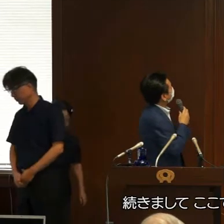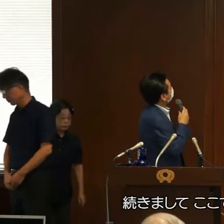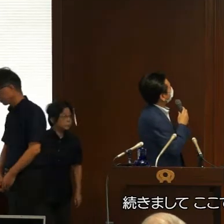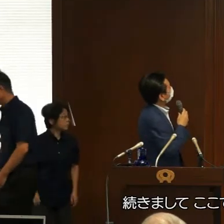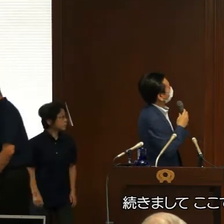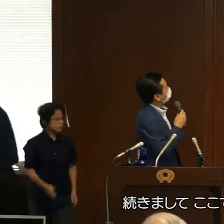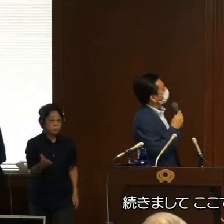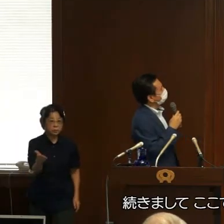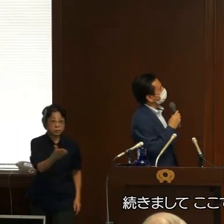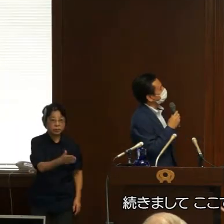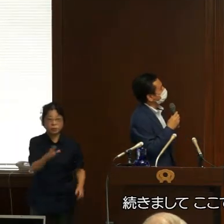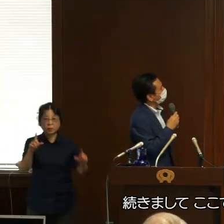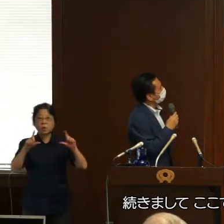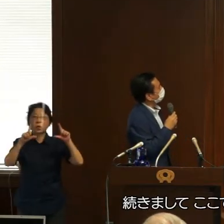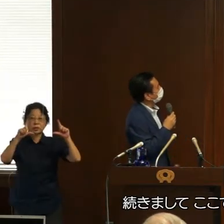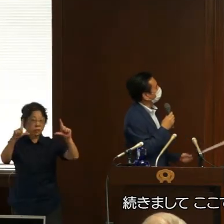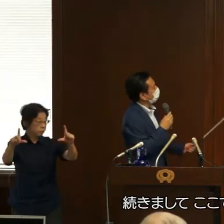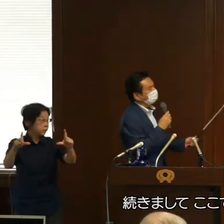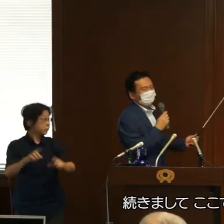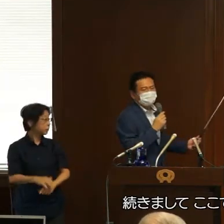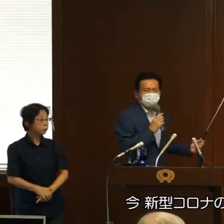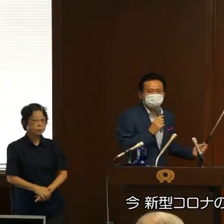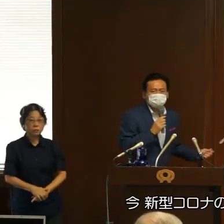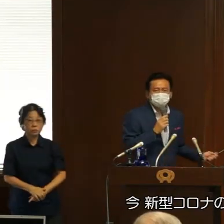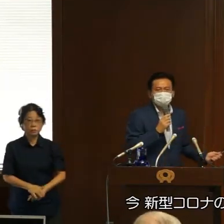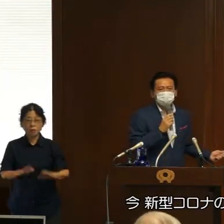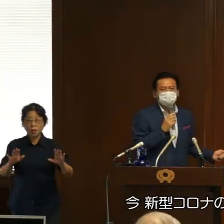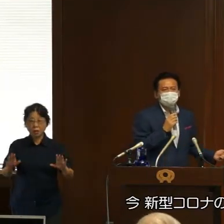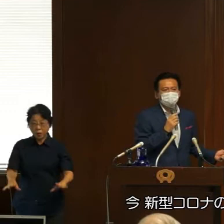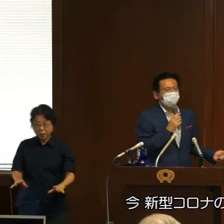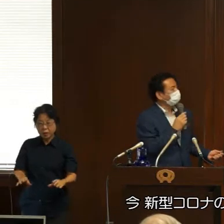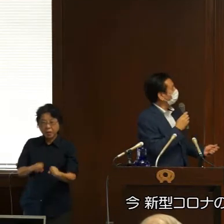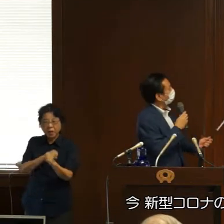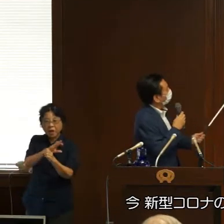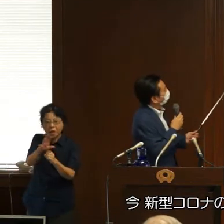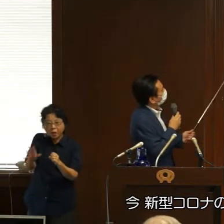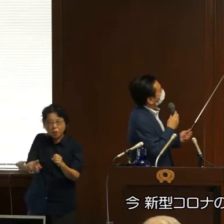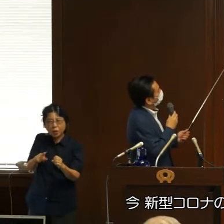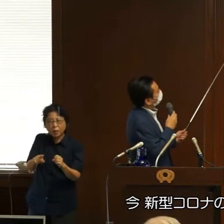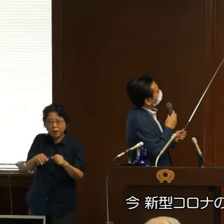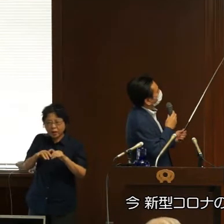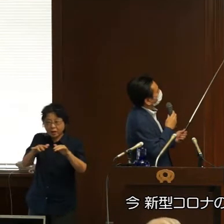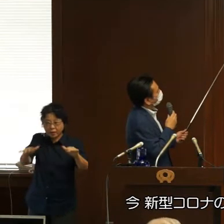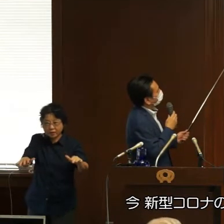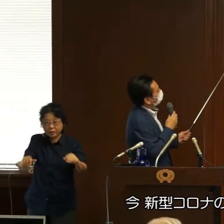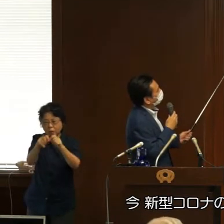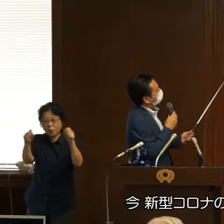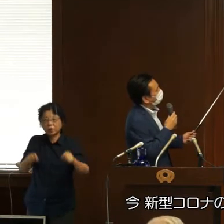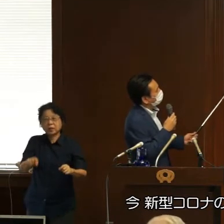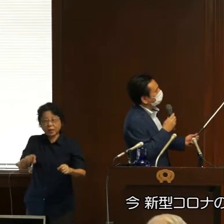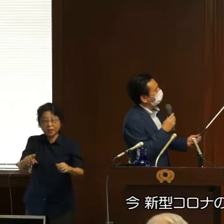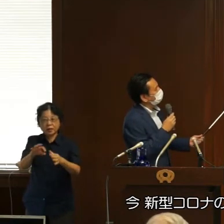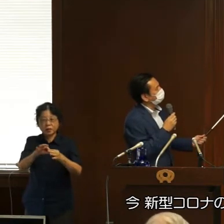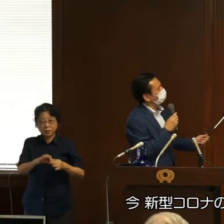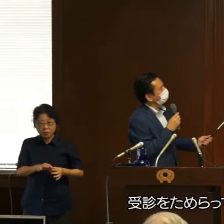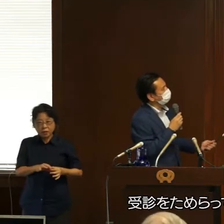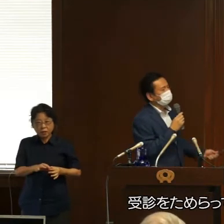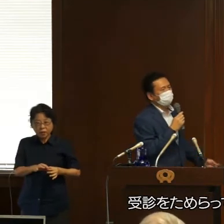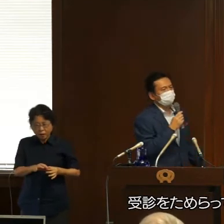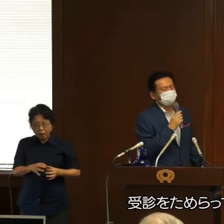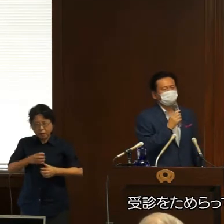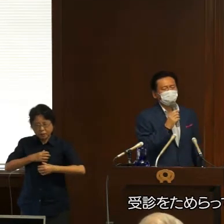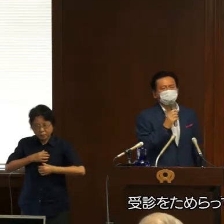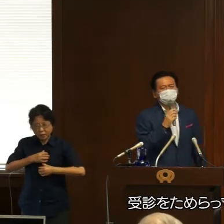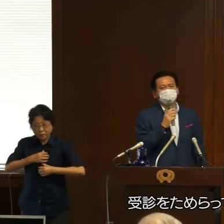続きまして、ここでお知らせですけれども、今新型コロナの問題で、感染の懸念から受